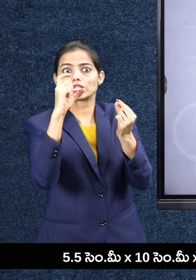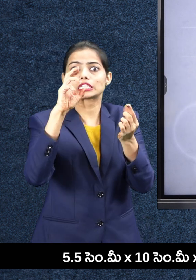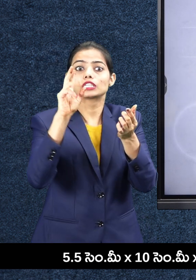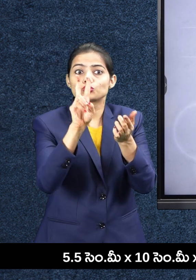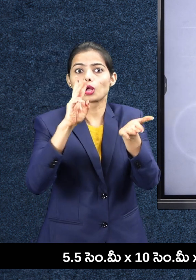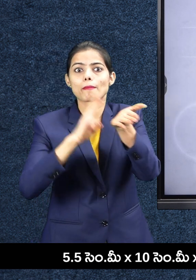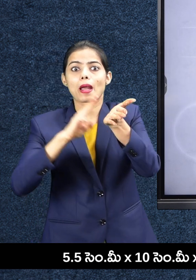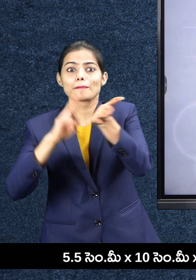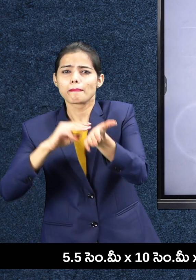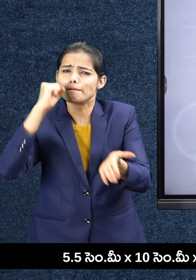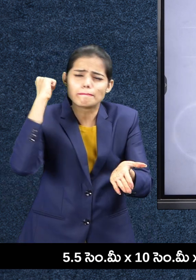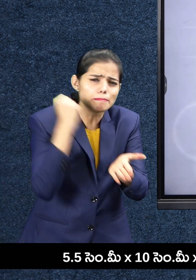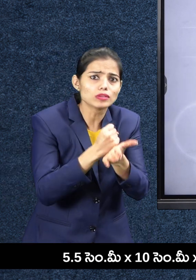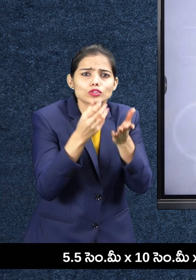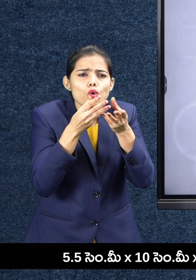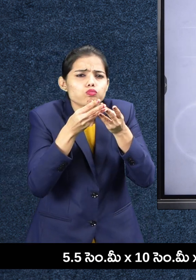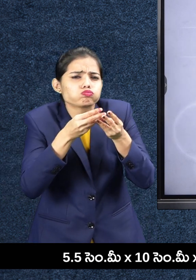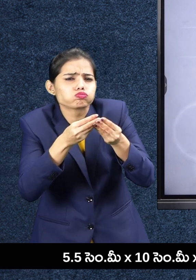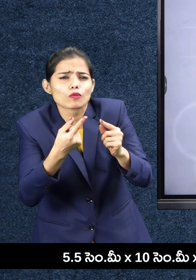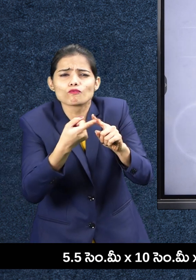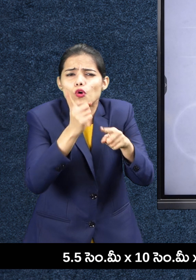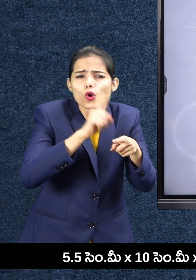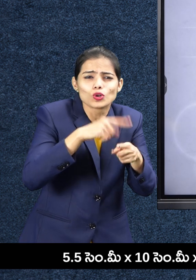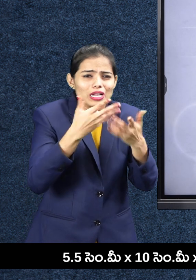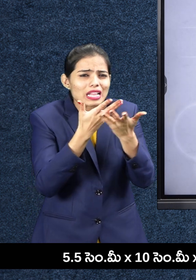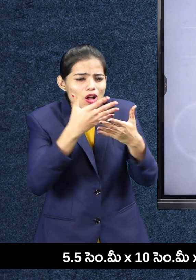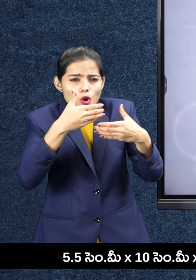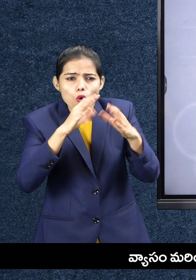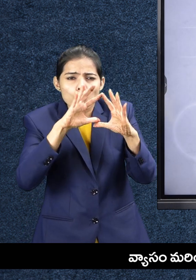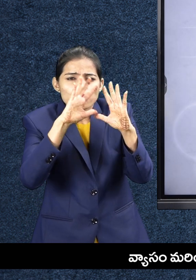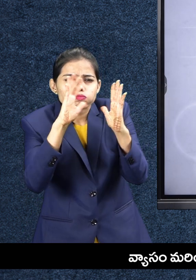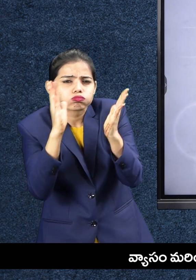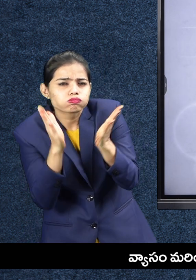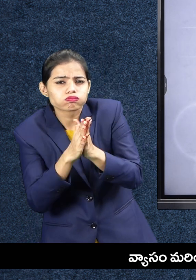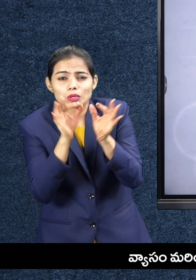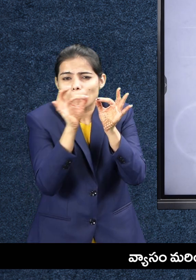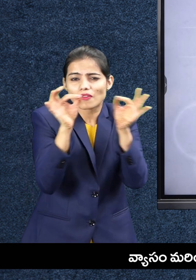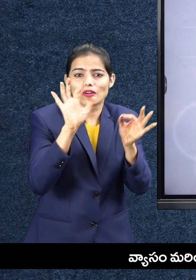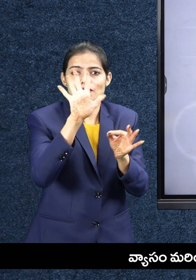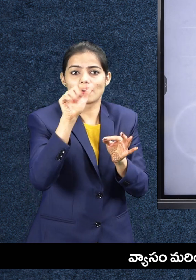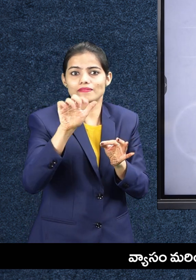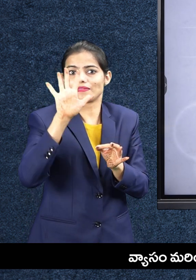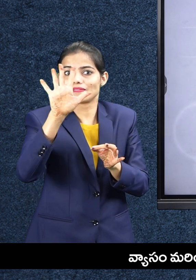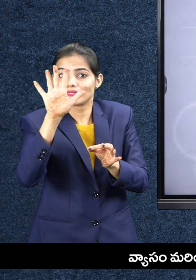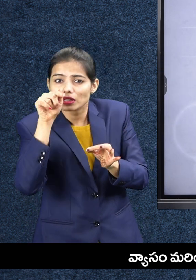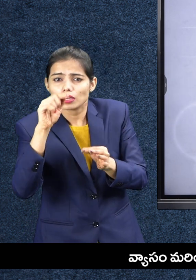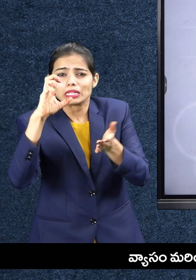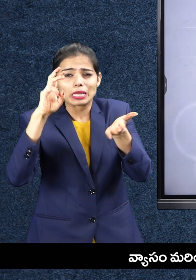కలిగిన క్యూబాయిడ్ను రూపొందించడానికి 1.75 వ్యాసం మరియు 2 మిల్లీమీటర్ మందం